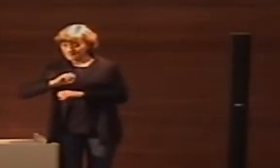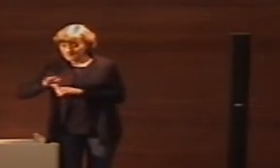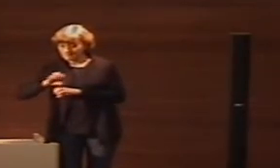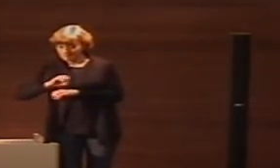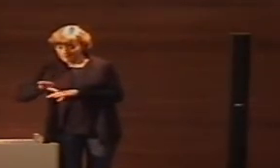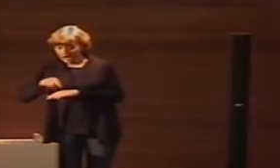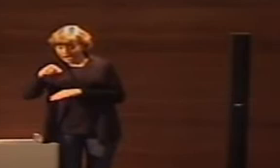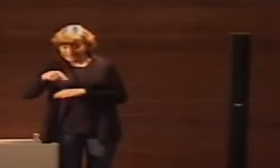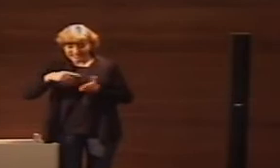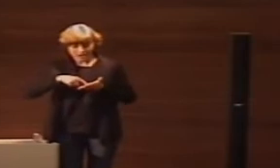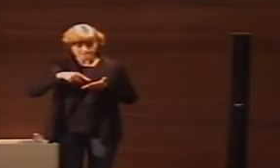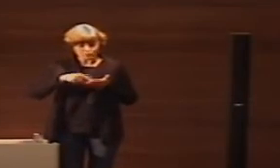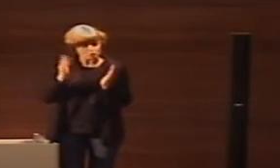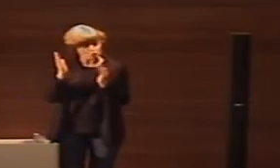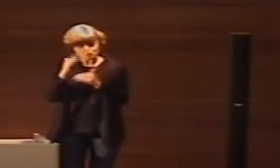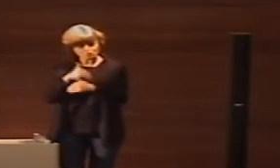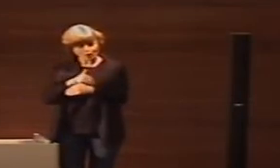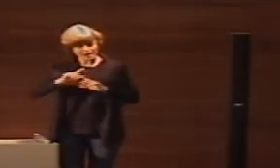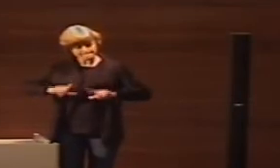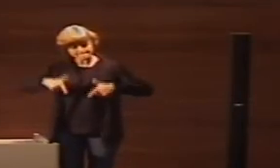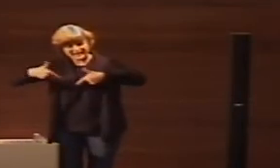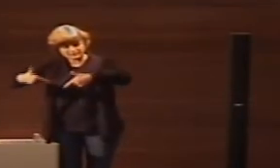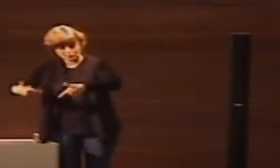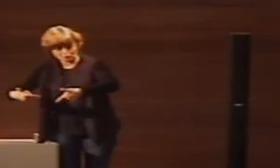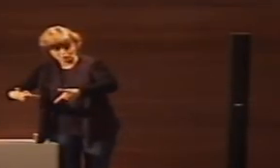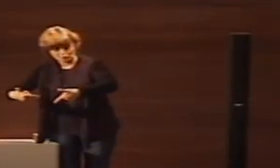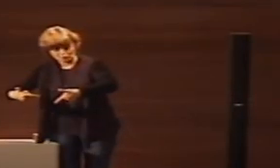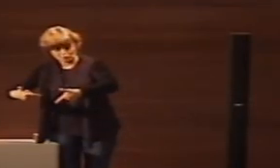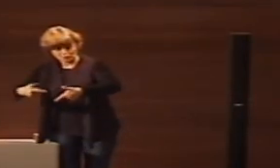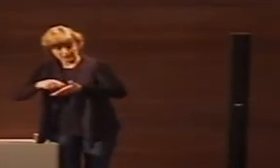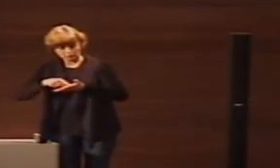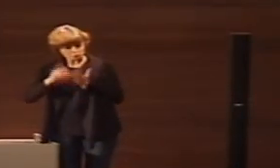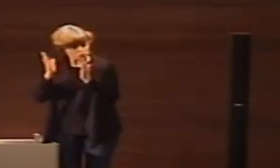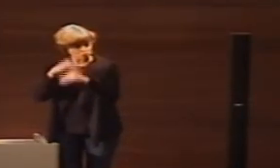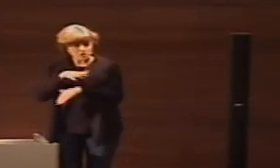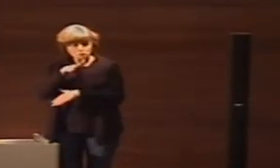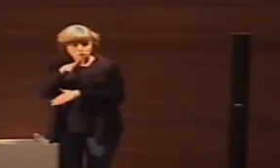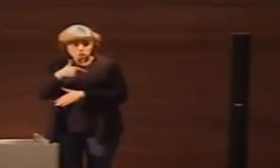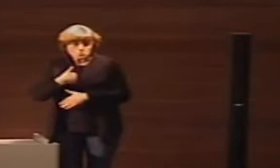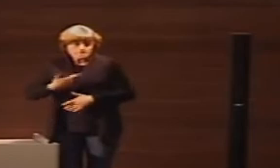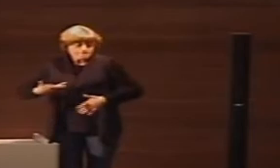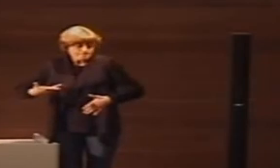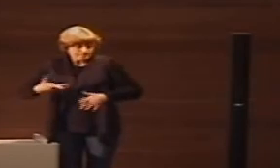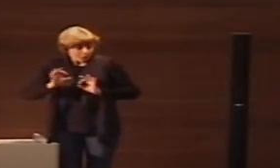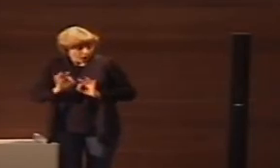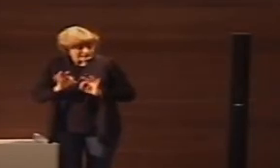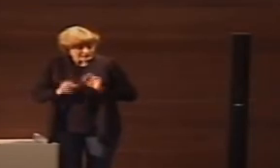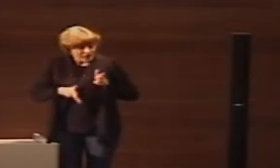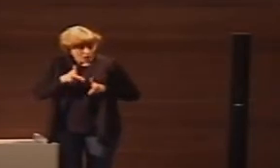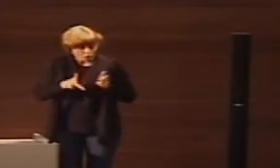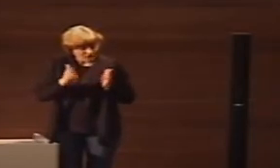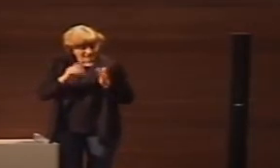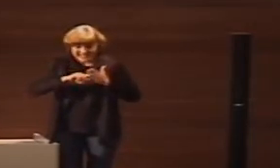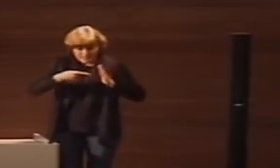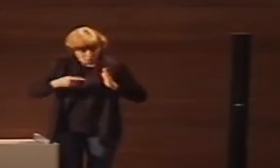donde hay impuesto, pero sin embargo el coste del vertido es caro. No sé cuál será la razón, pero así es.